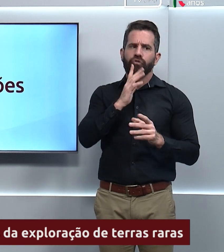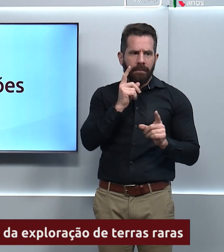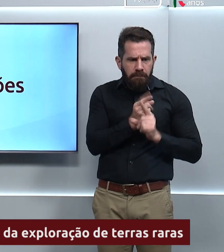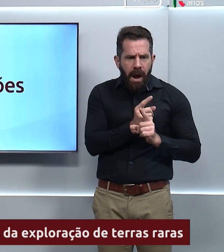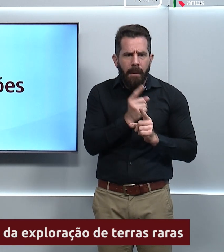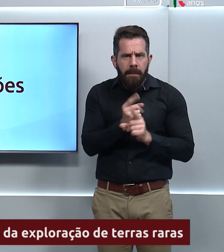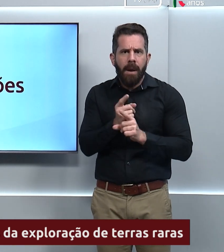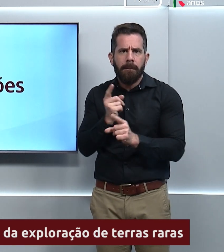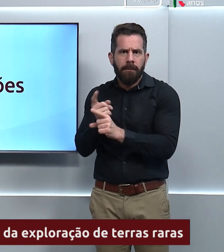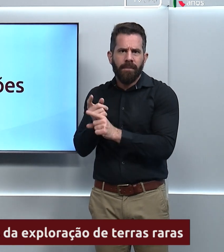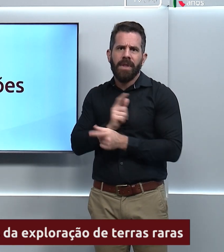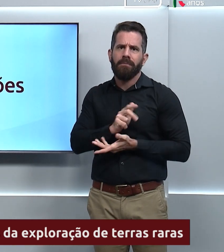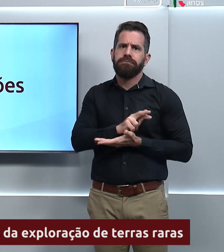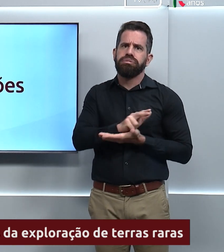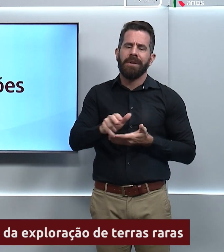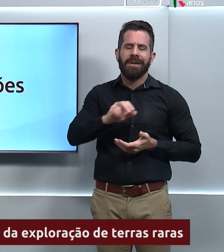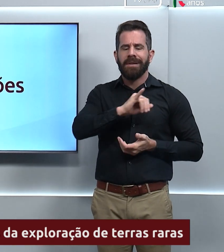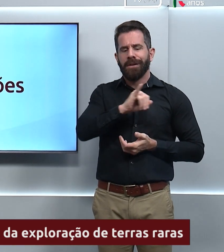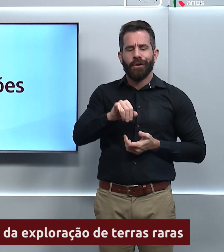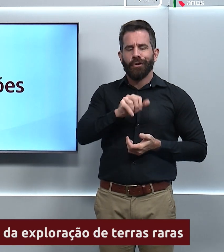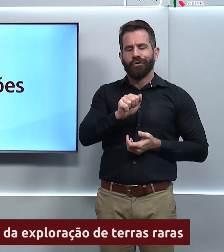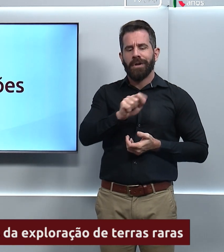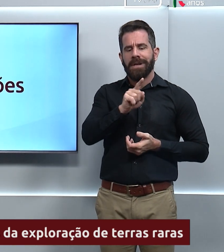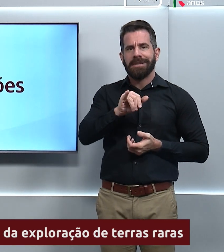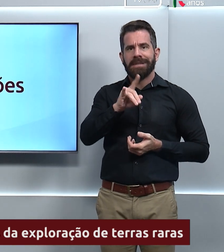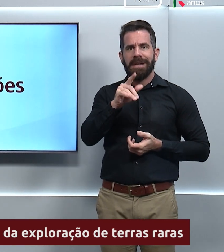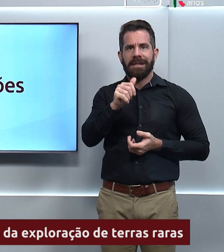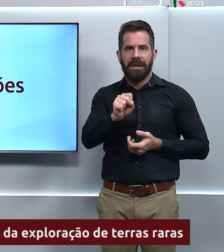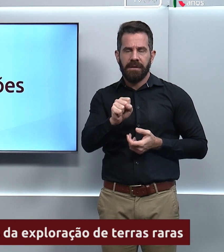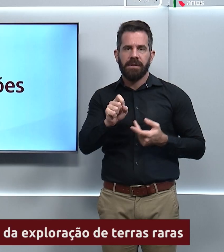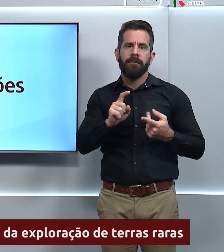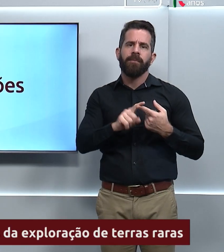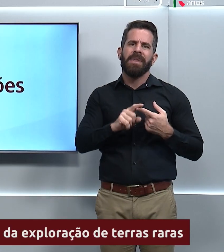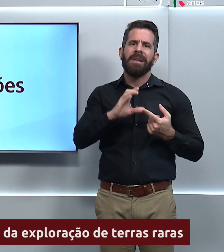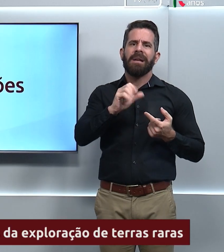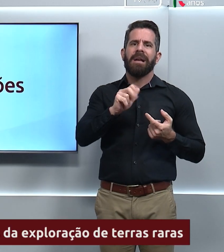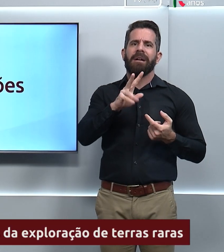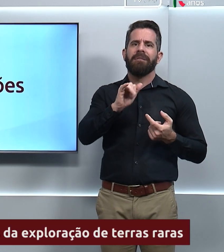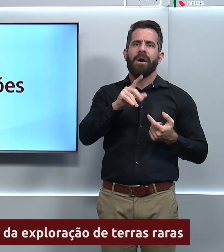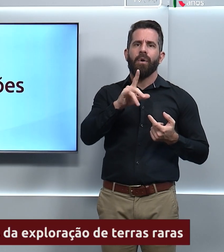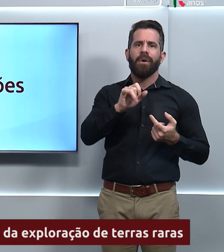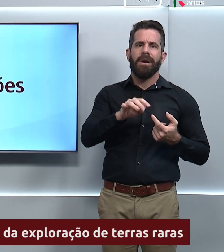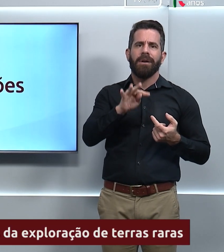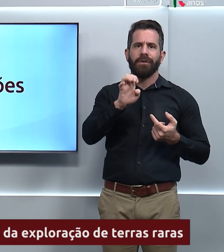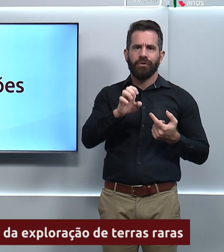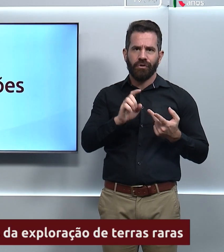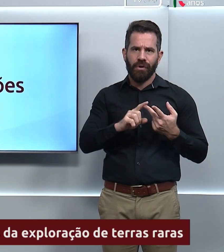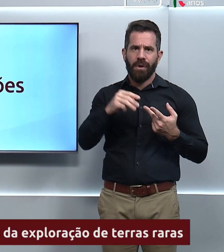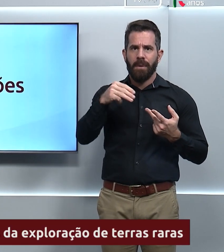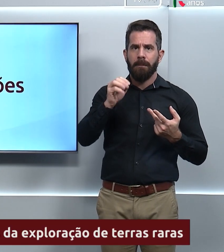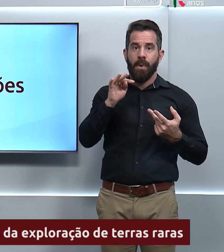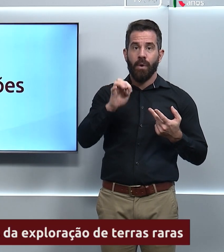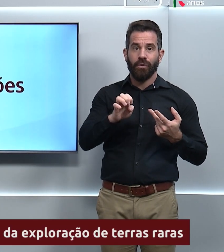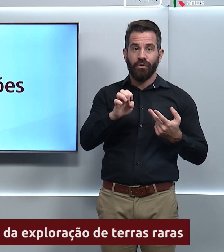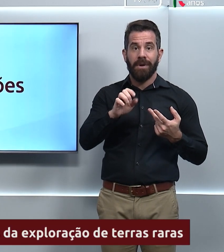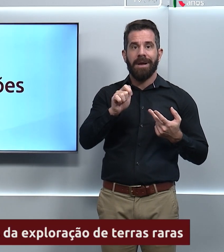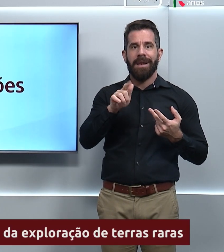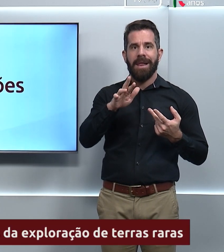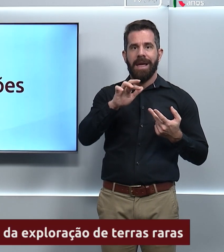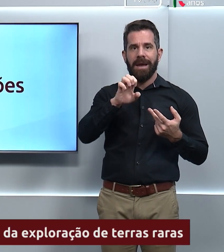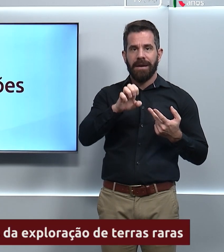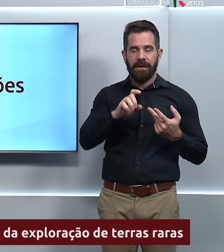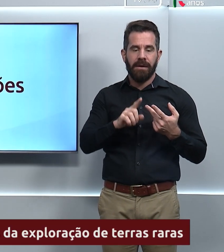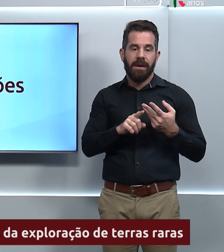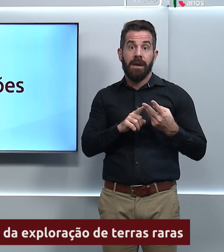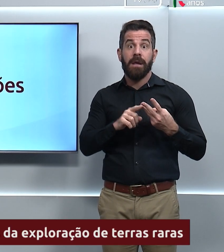registradas jazidas promissoras, como Cavalcante, Monte Alegre, Nova Roma e Iporá. Por outro lado, Minasul